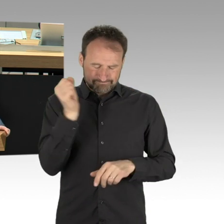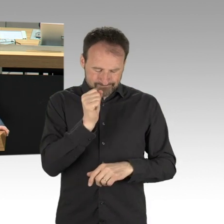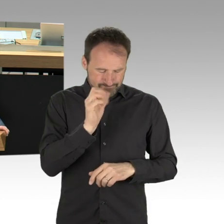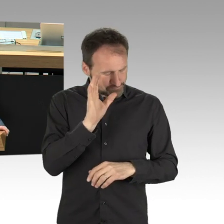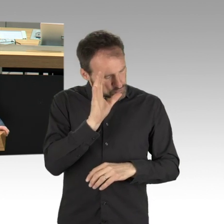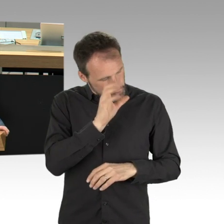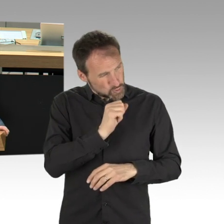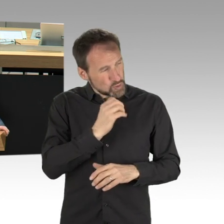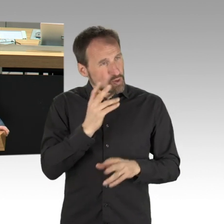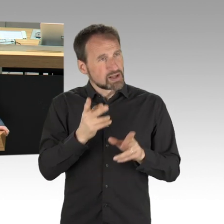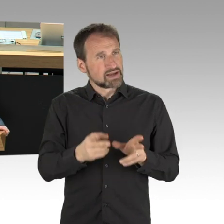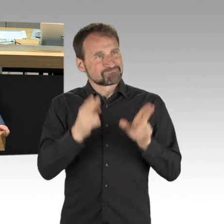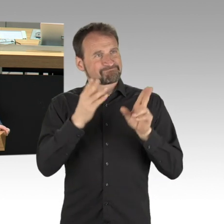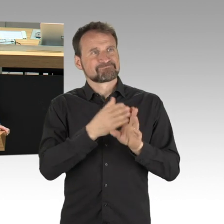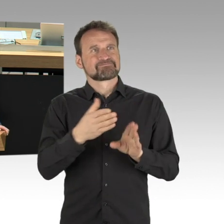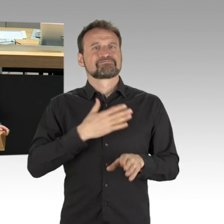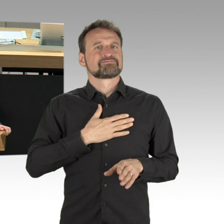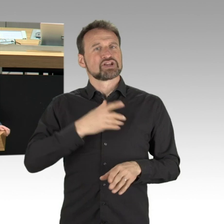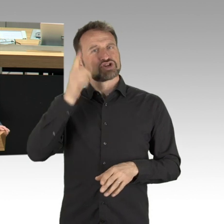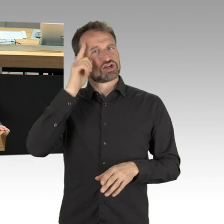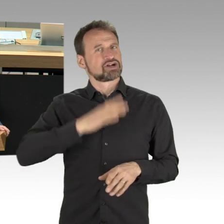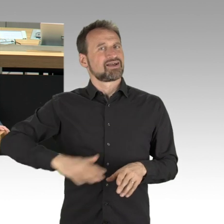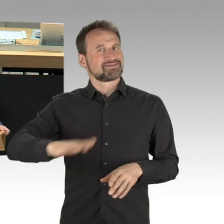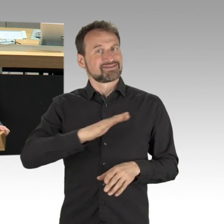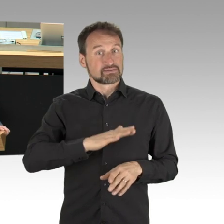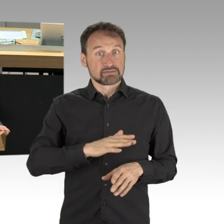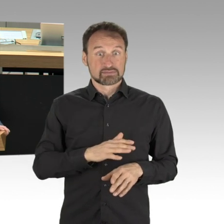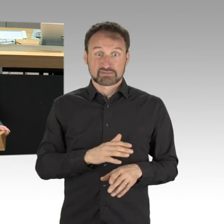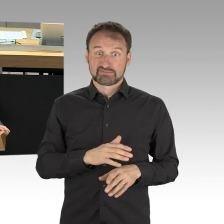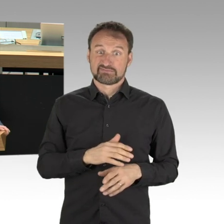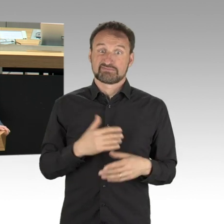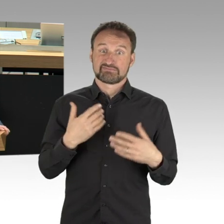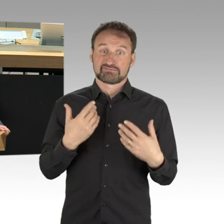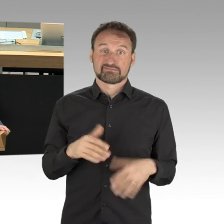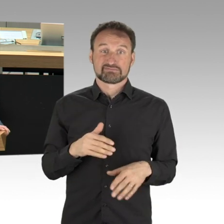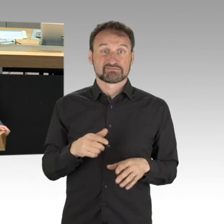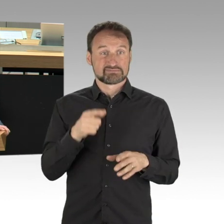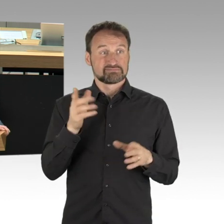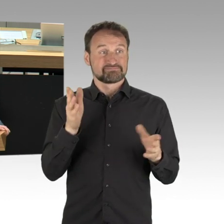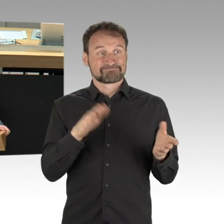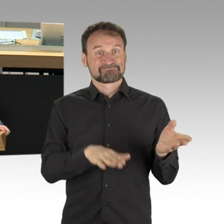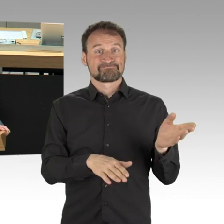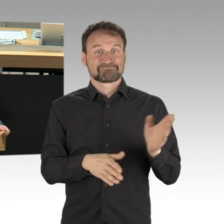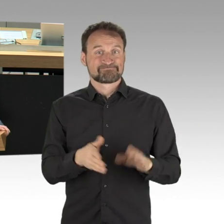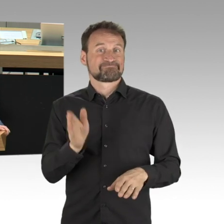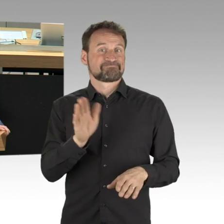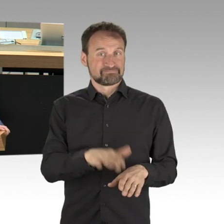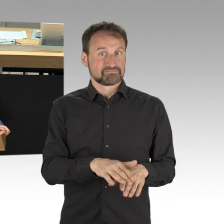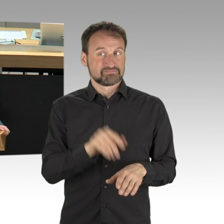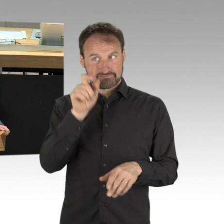die, die uns aus eigener Erfahrung mahnen können, die berichten können, wie es